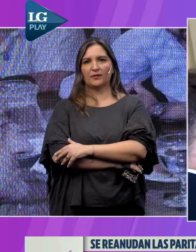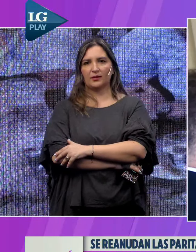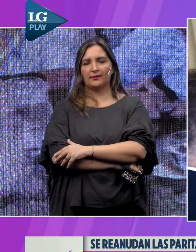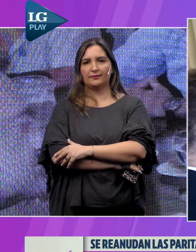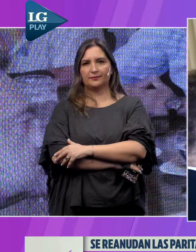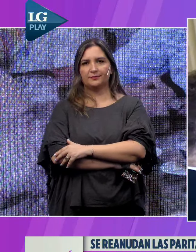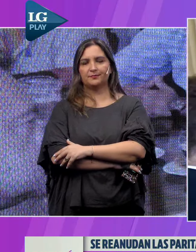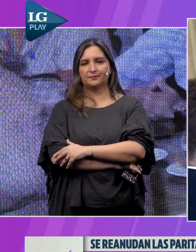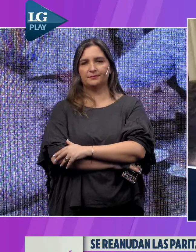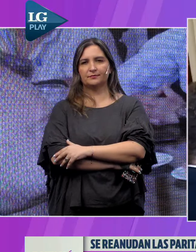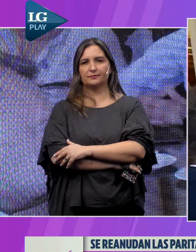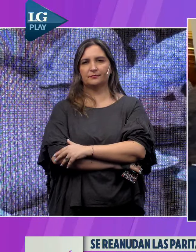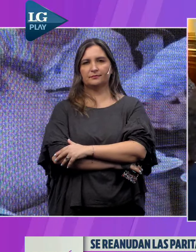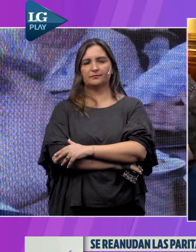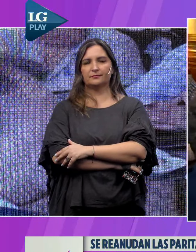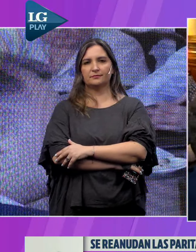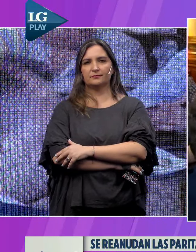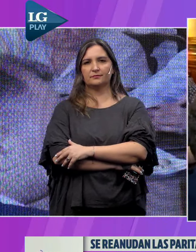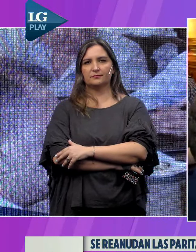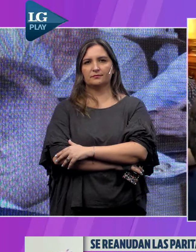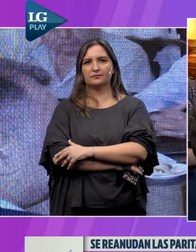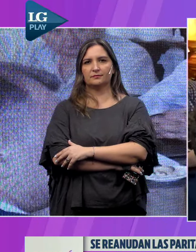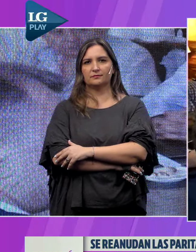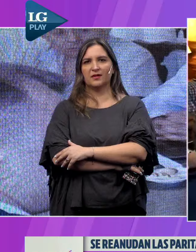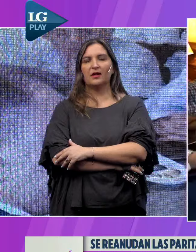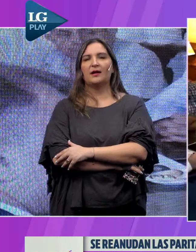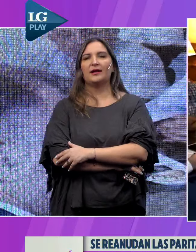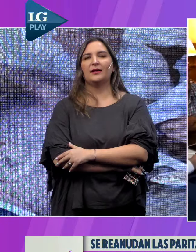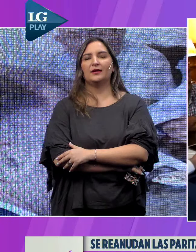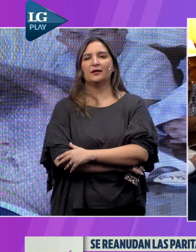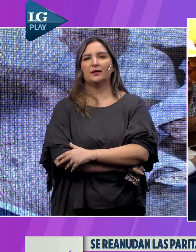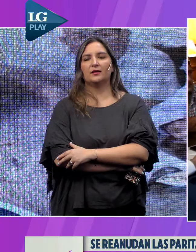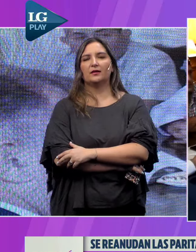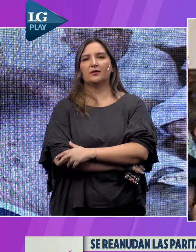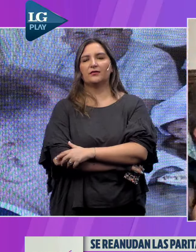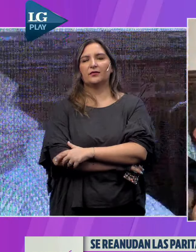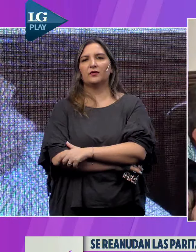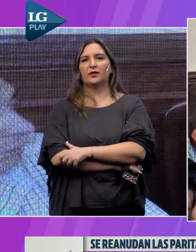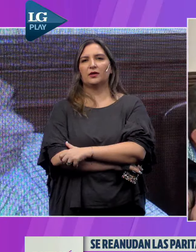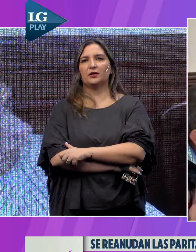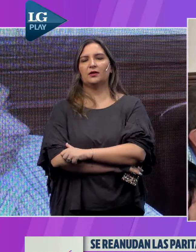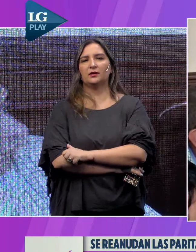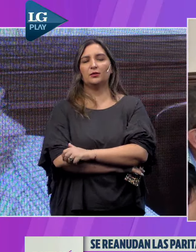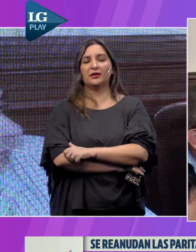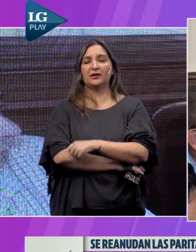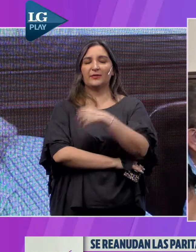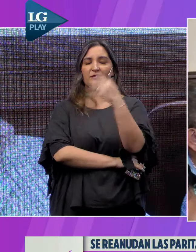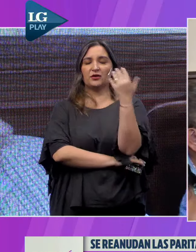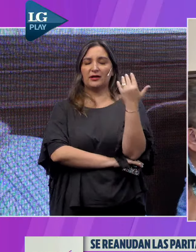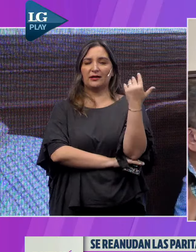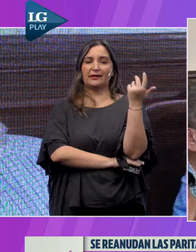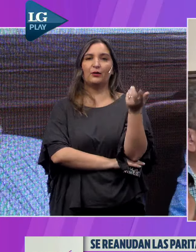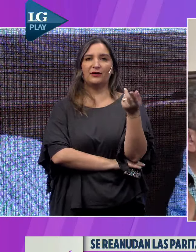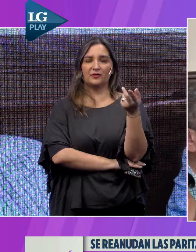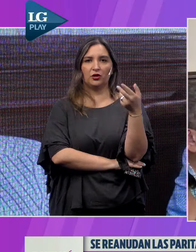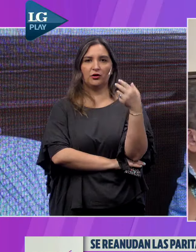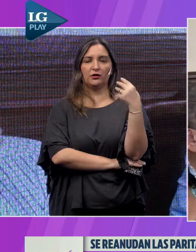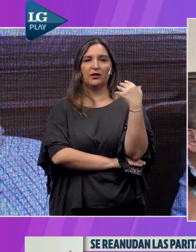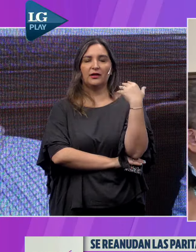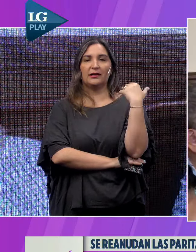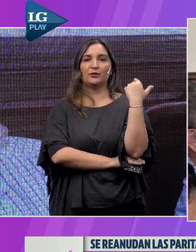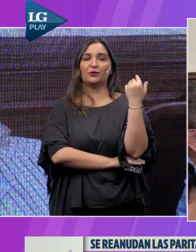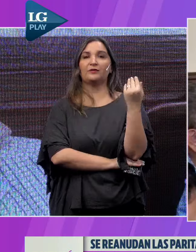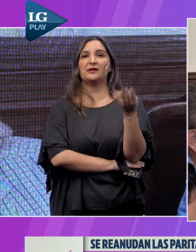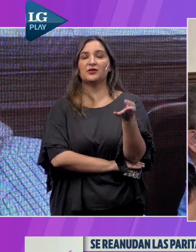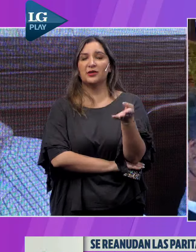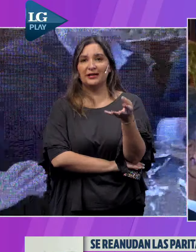atenderlo, conversar y entendernos, sobre todo en momentos difíciles que está la economía. Usted menciona que la recaudación